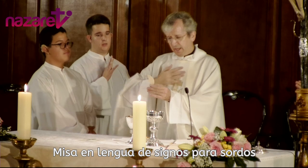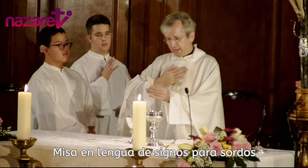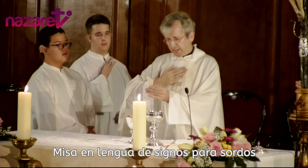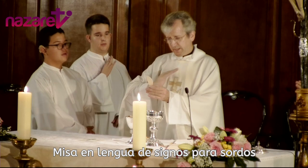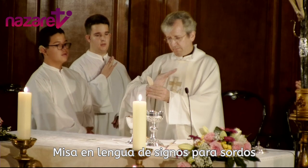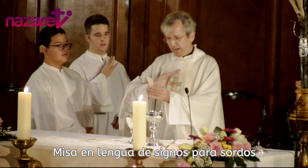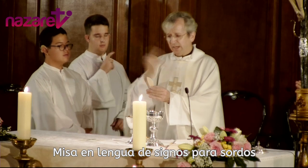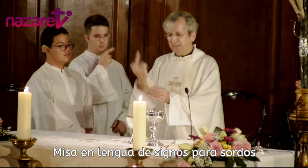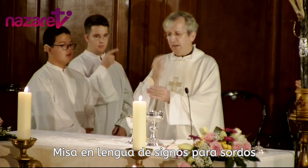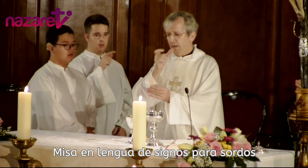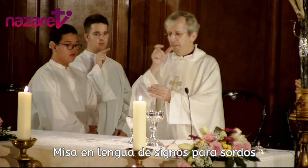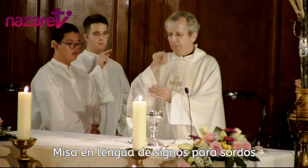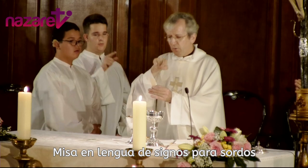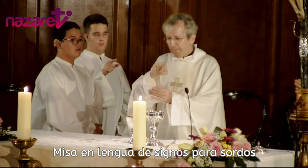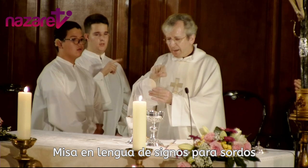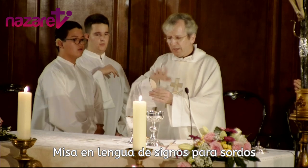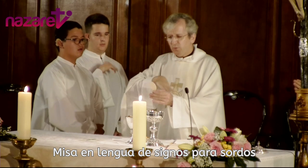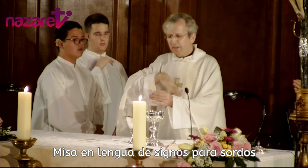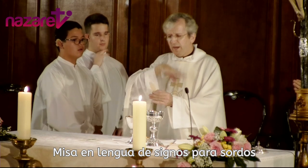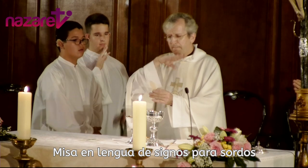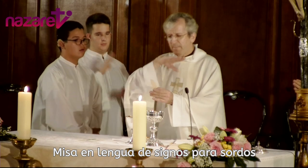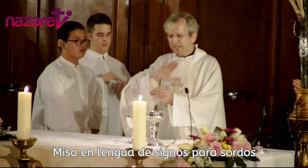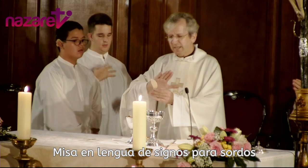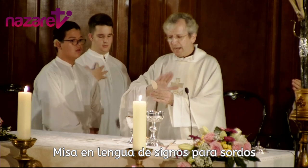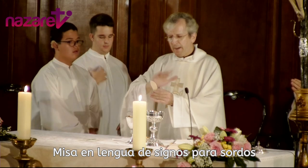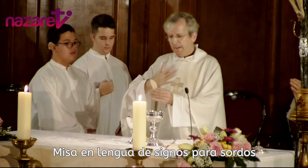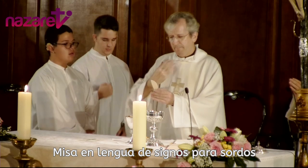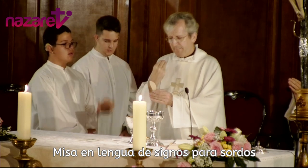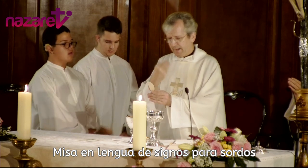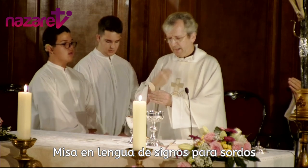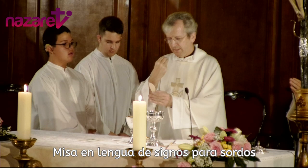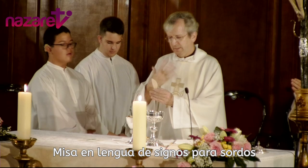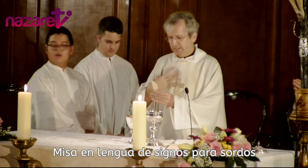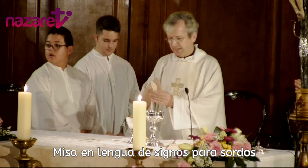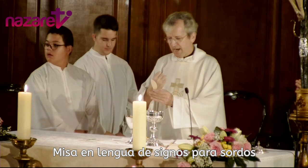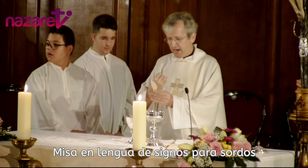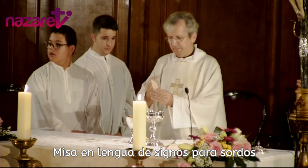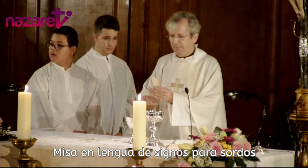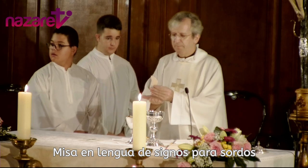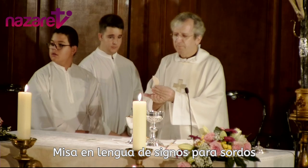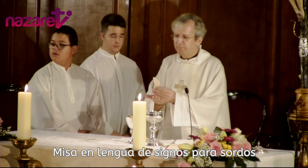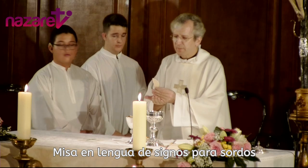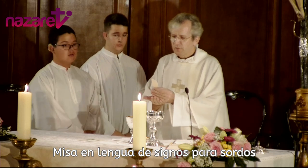entres en mi casa, pero una palabra tuya bastará para sanarme.